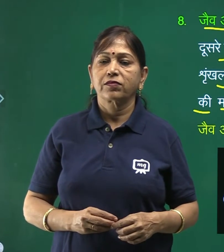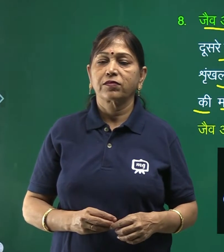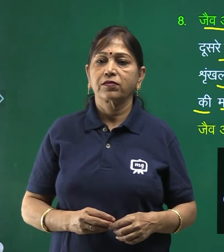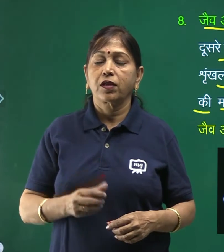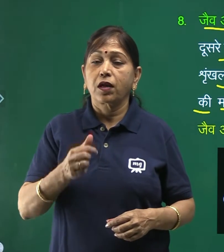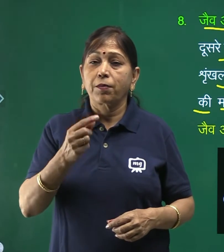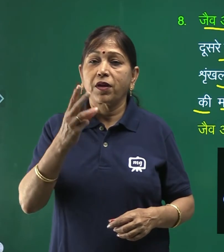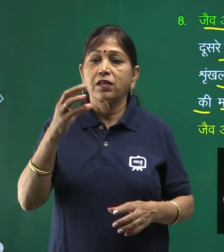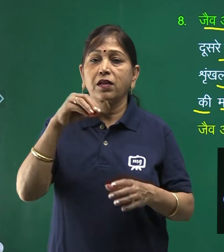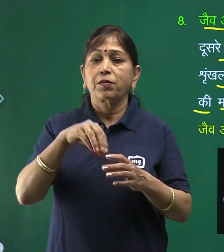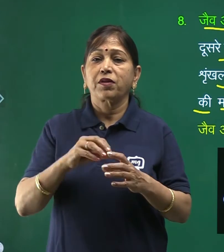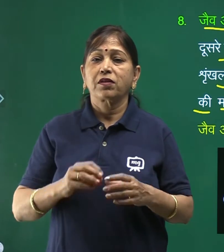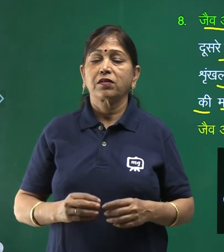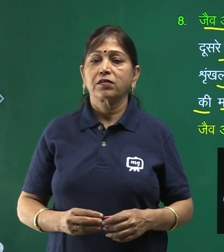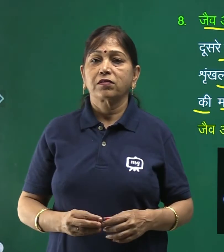मात्रा में